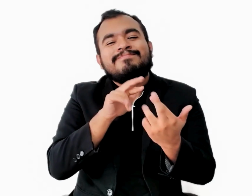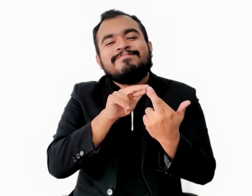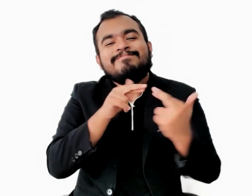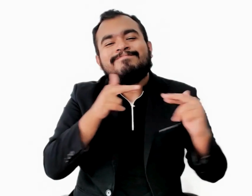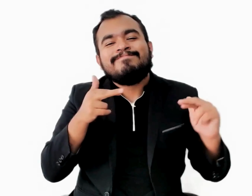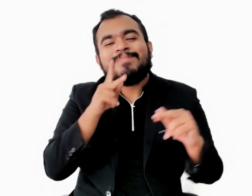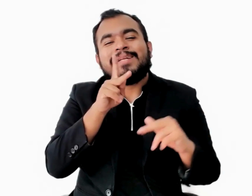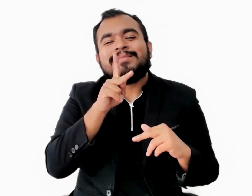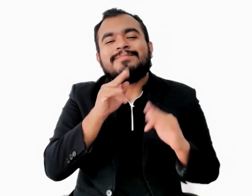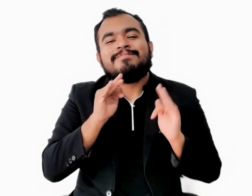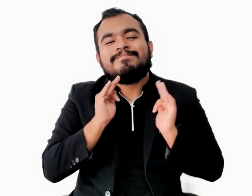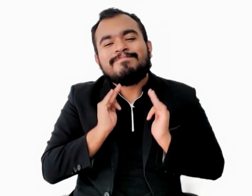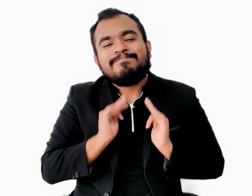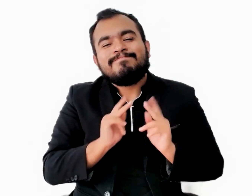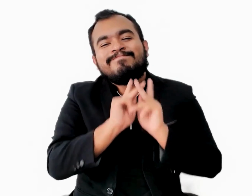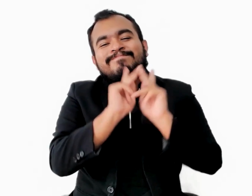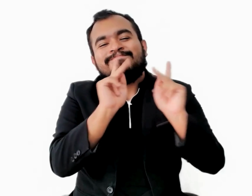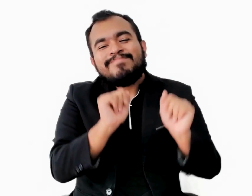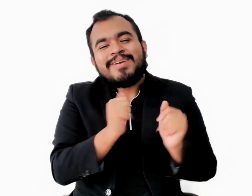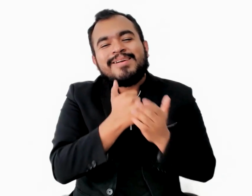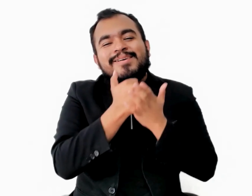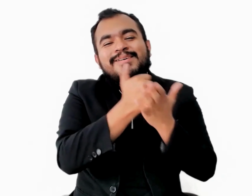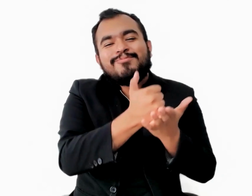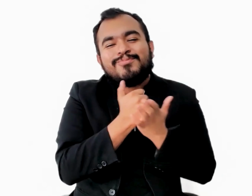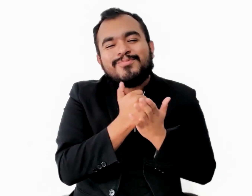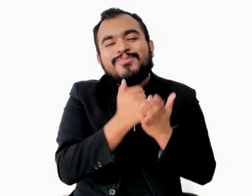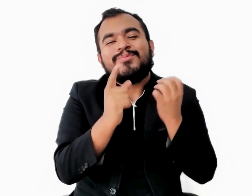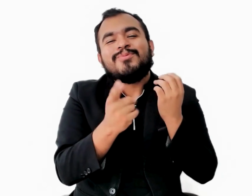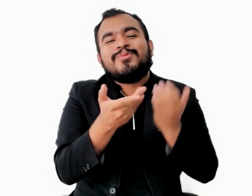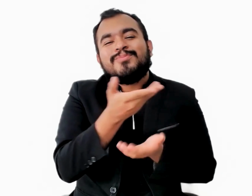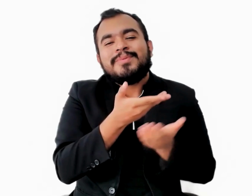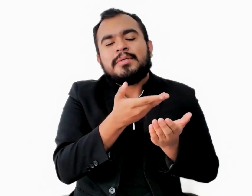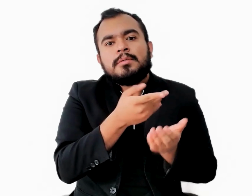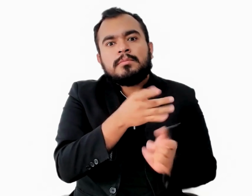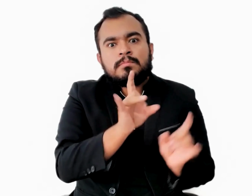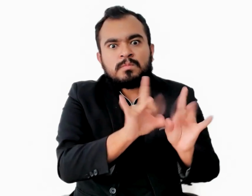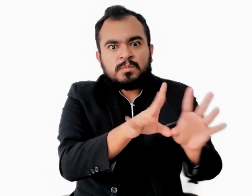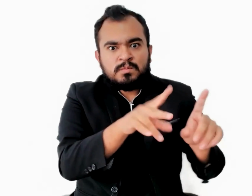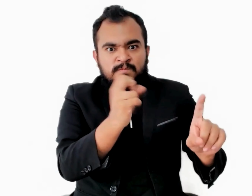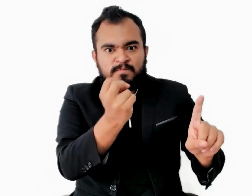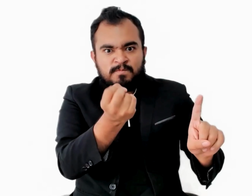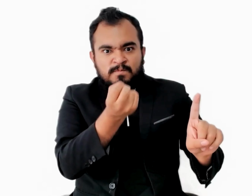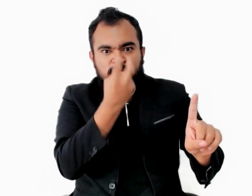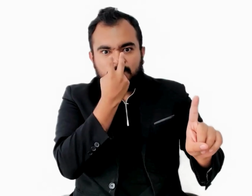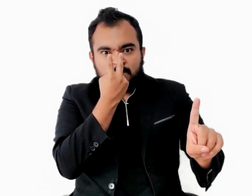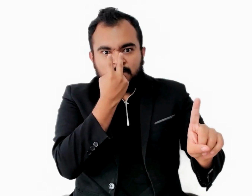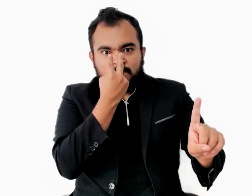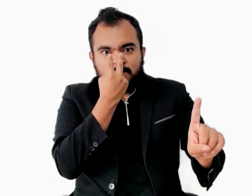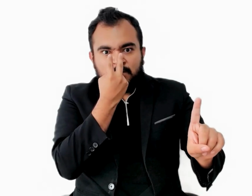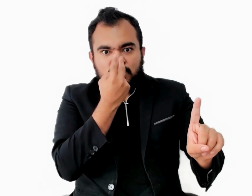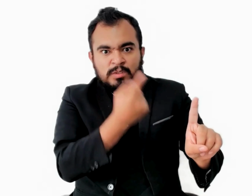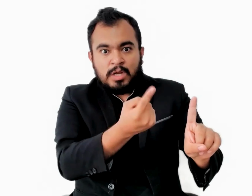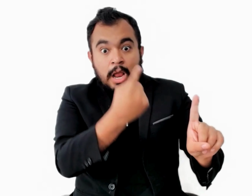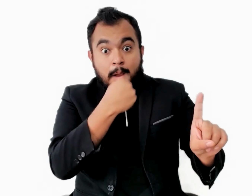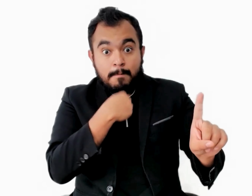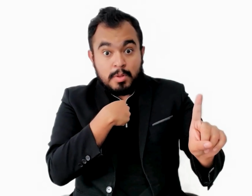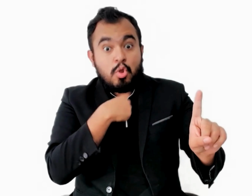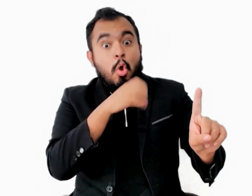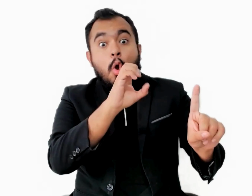de ayudarnos, de compartir. Y cuando alguien está enojado o molesto conmigo o sin mí,